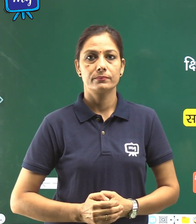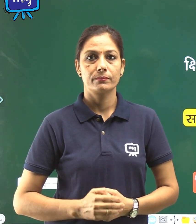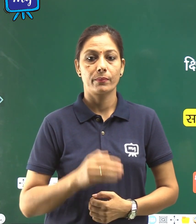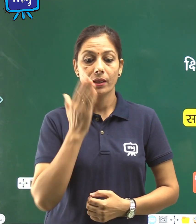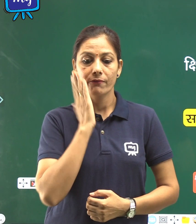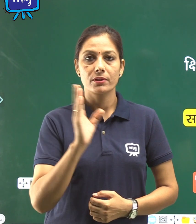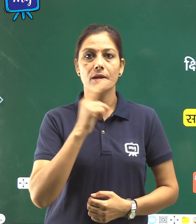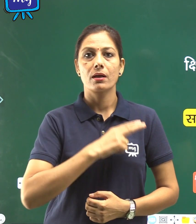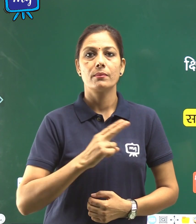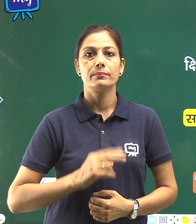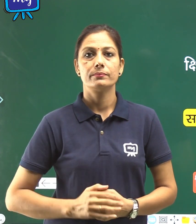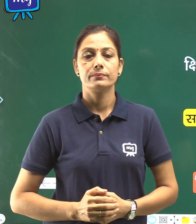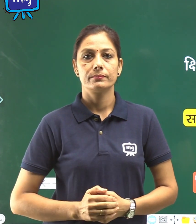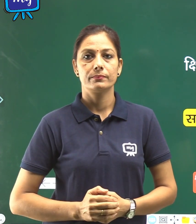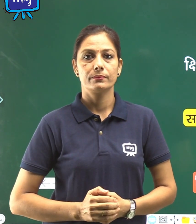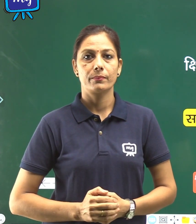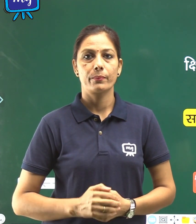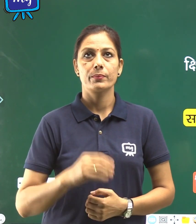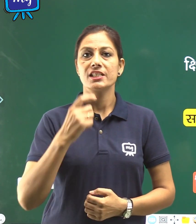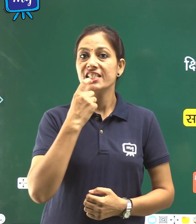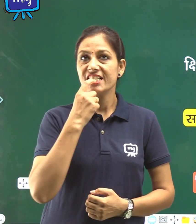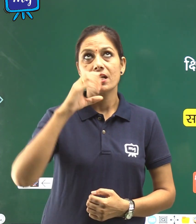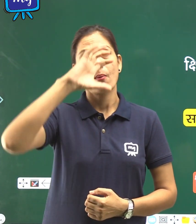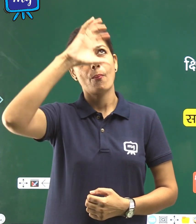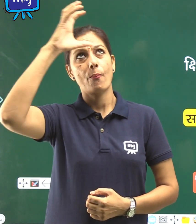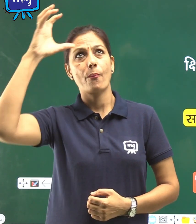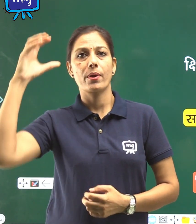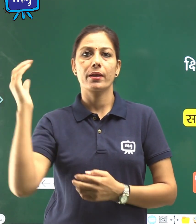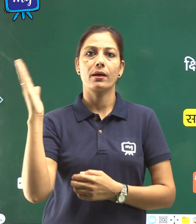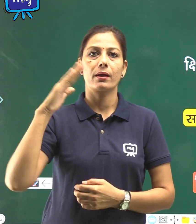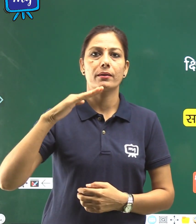कविता का नाम मेघ है।